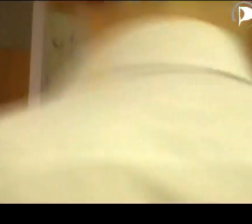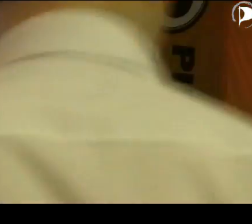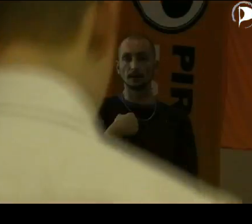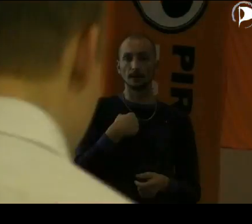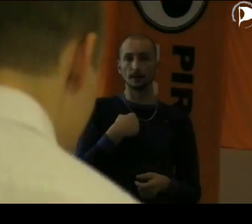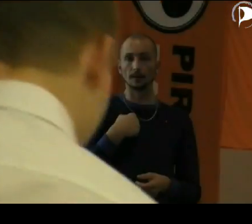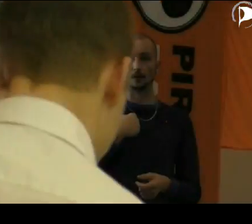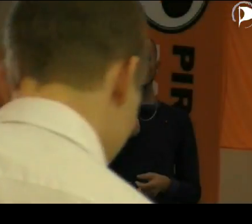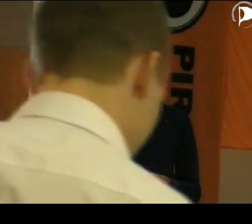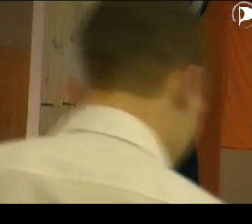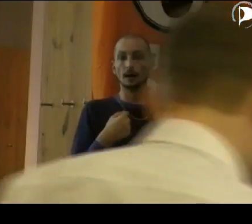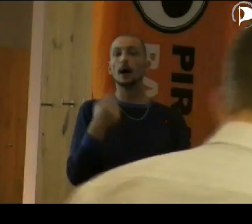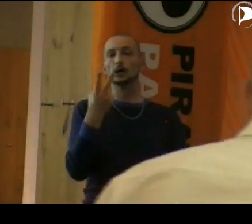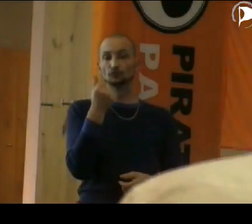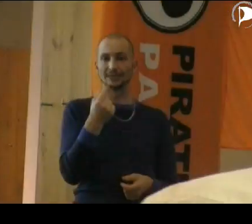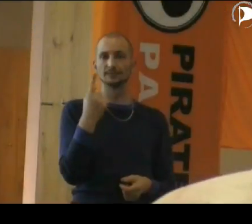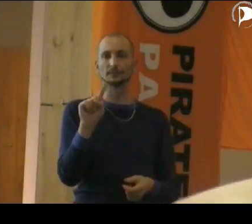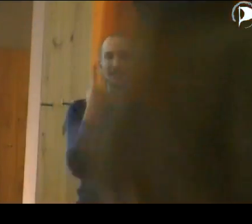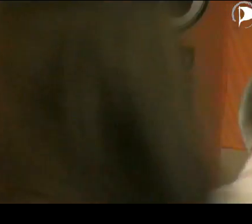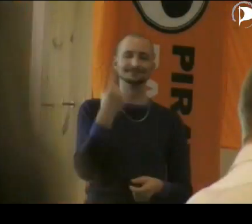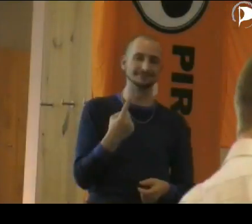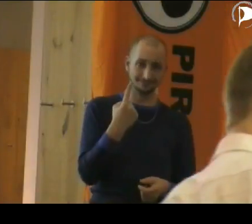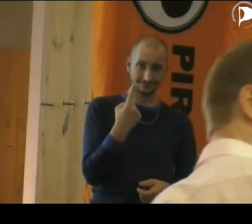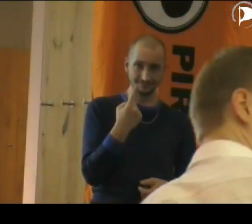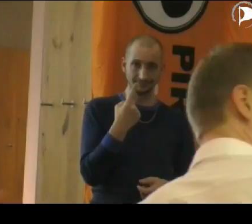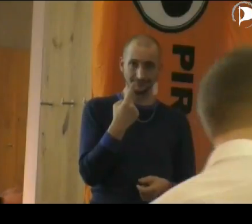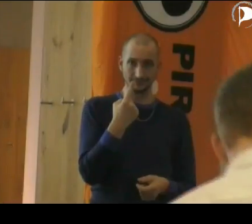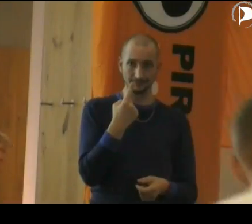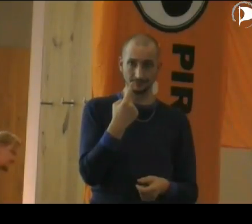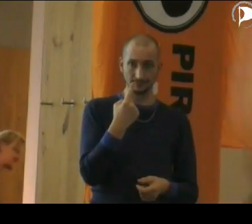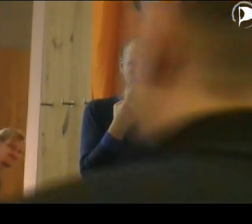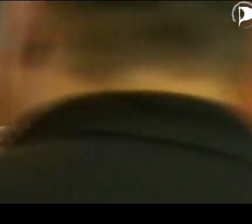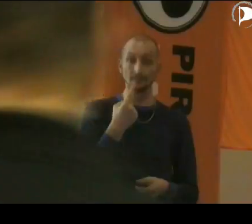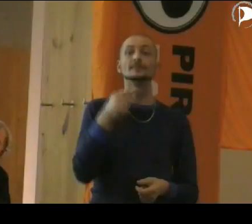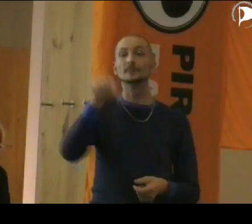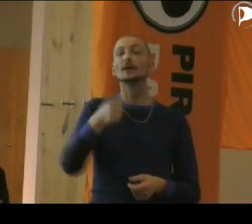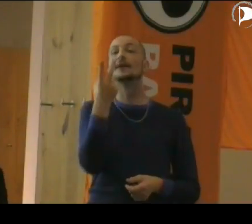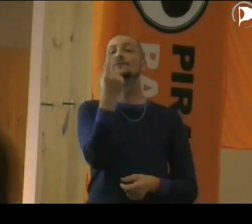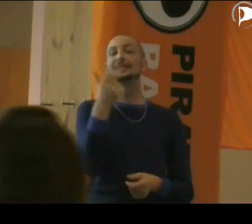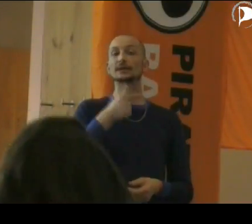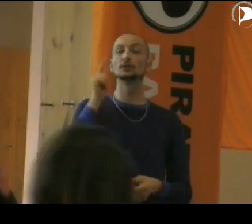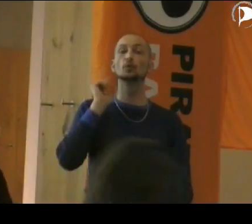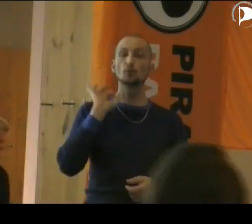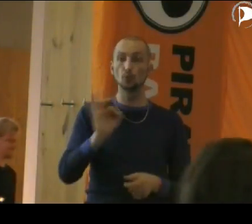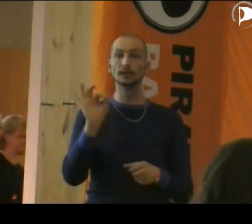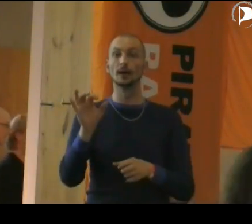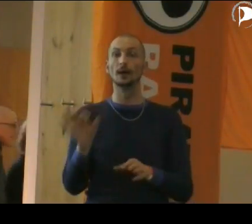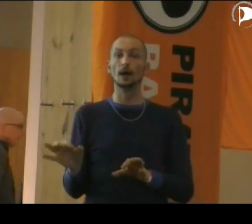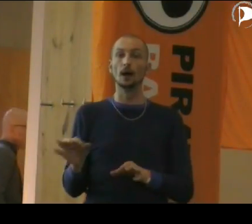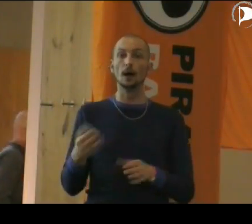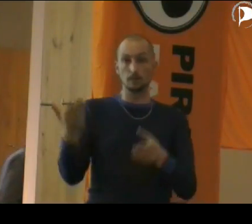ist dass ich dafür sorge dass die in einen korrekt verbucht die gesetze eingehalten werden und zeigt